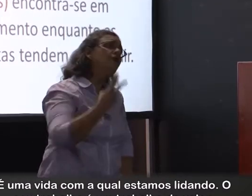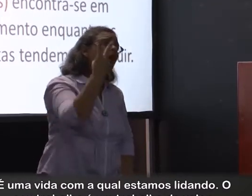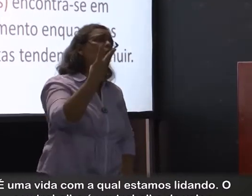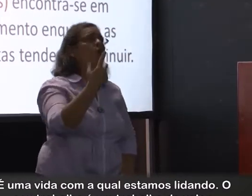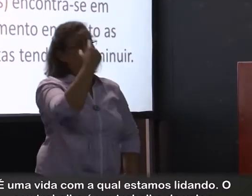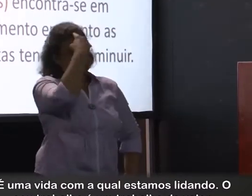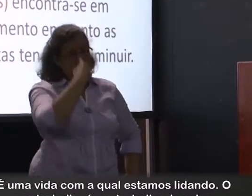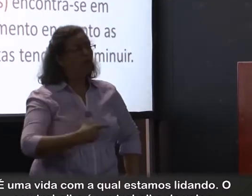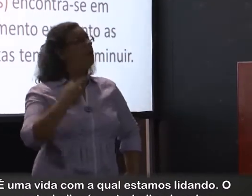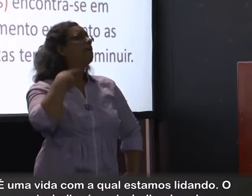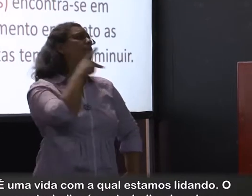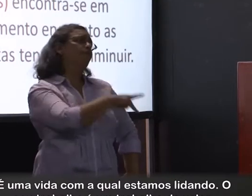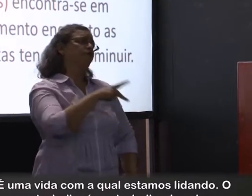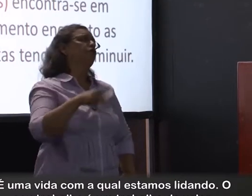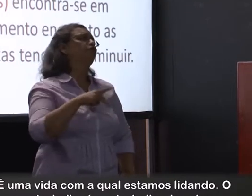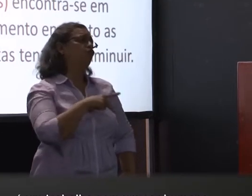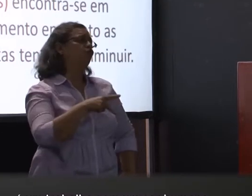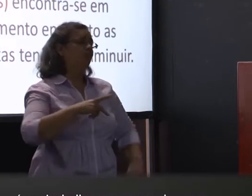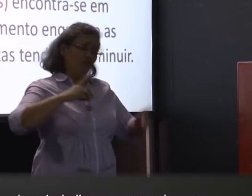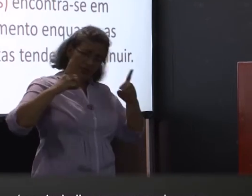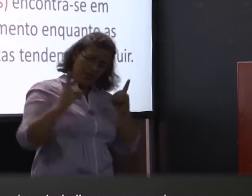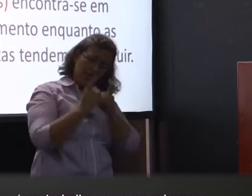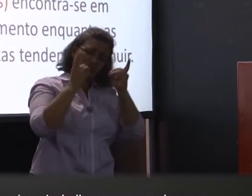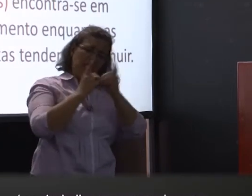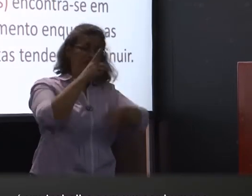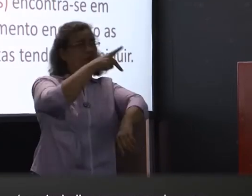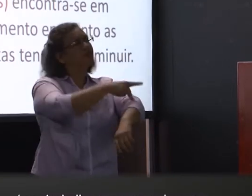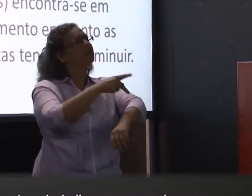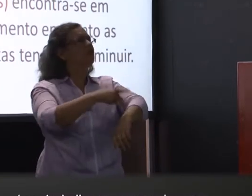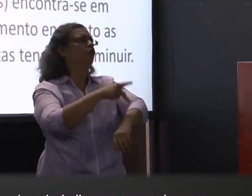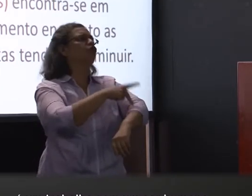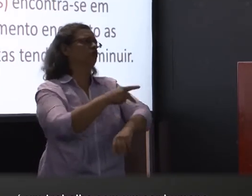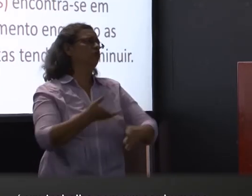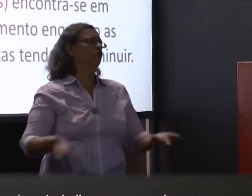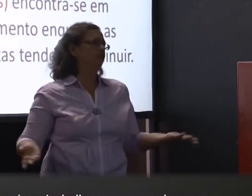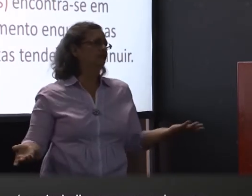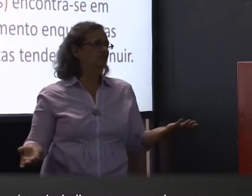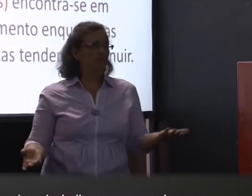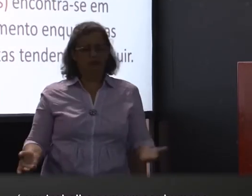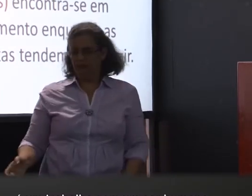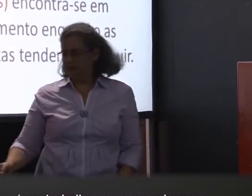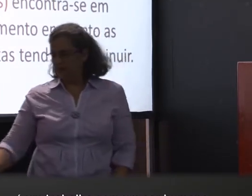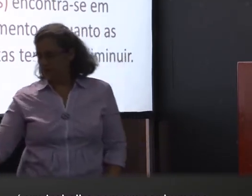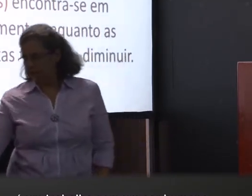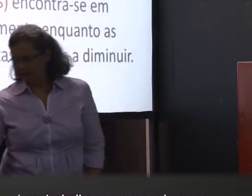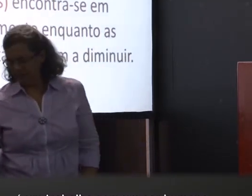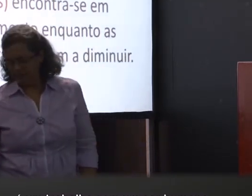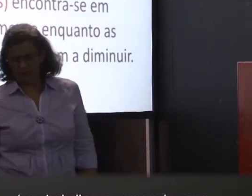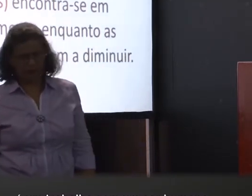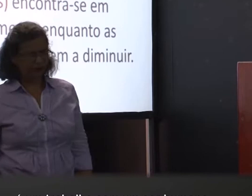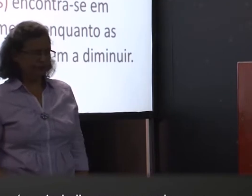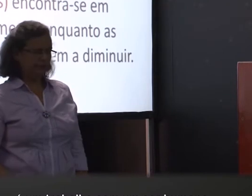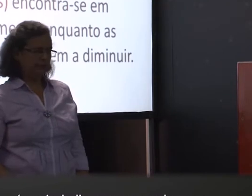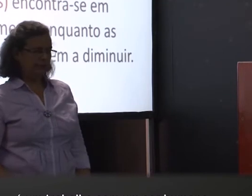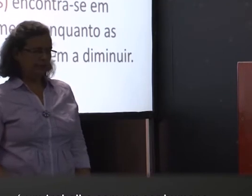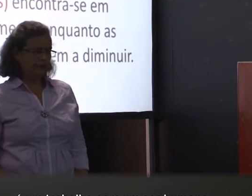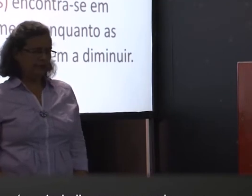seu trabalho é um trabalho de valor, é um trabalho, né, que o professor faz, que é com o aluno surdo, é com o sujeito, é com uma pessoa, um